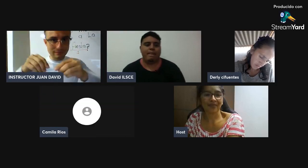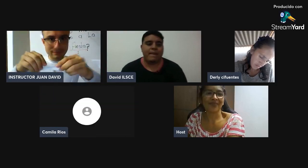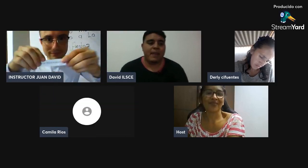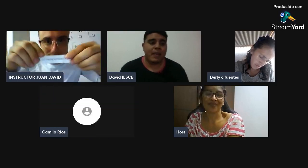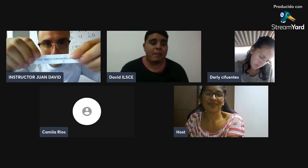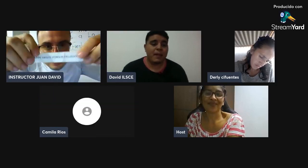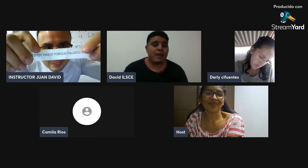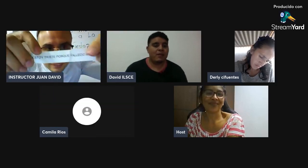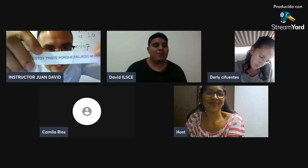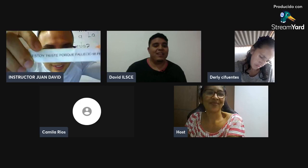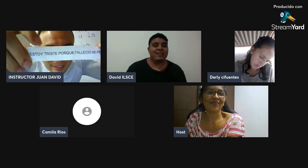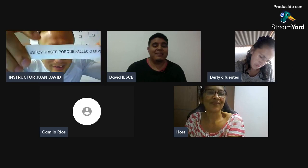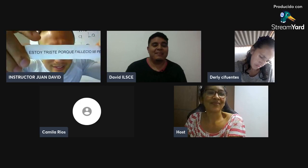y para gloria